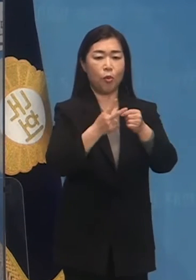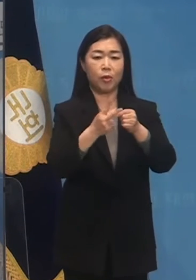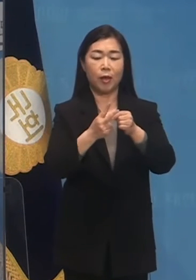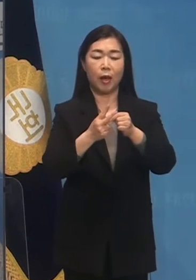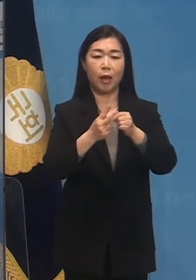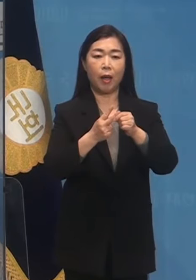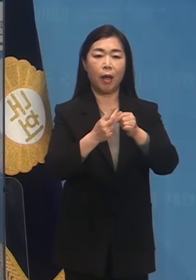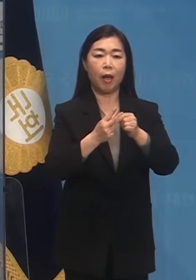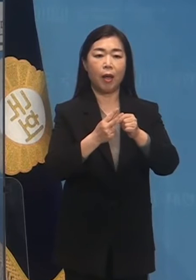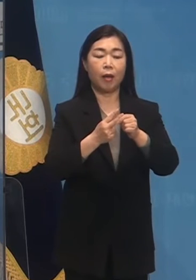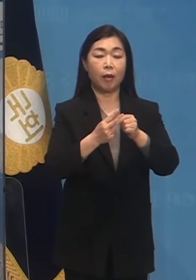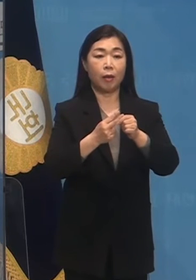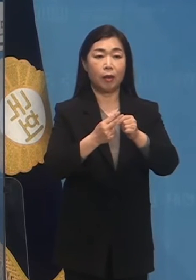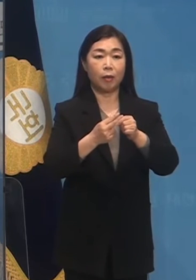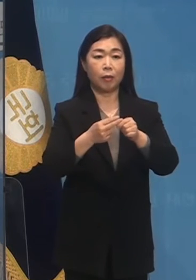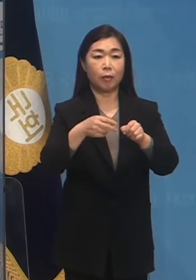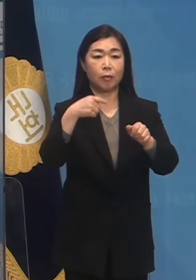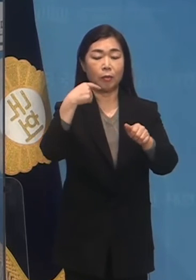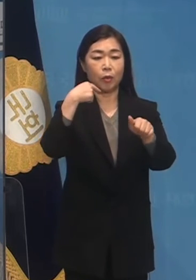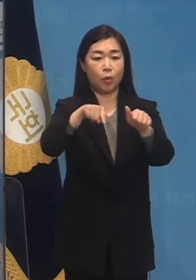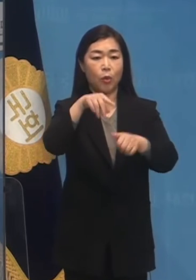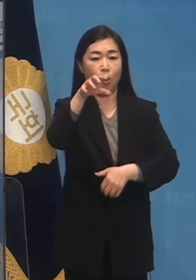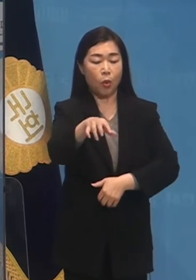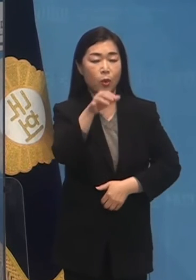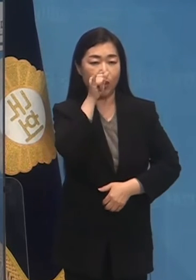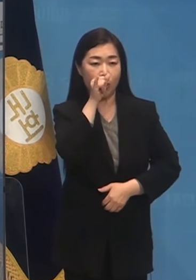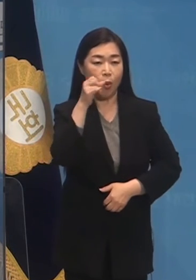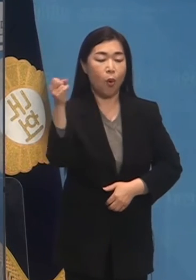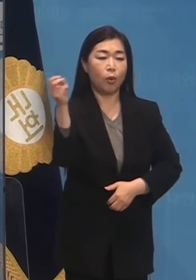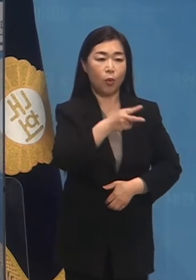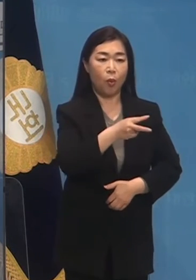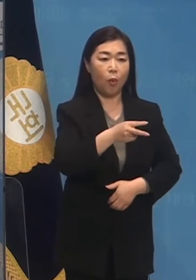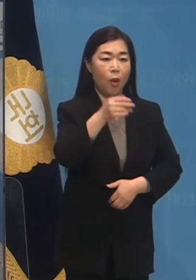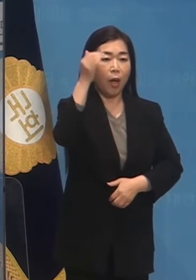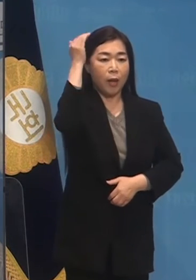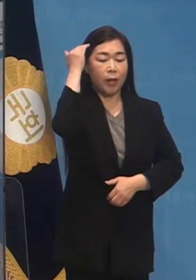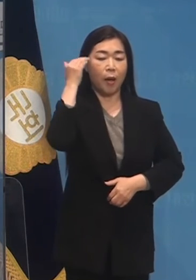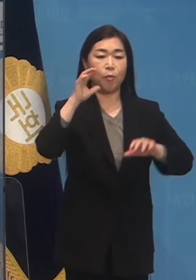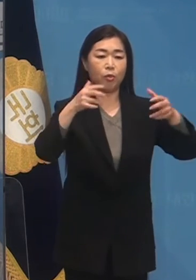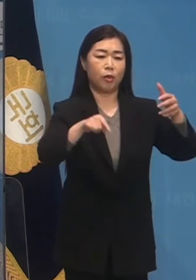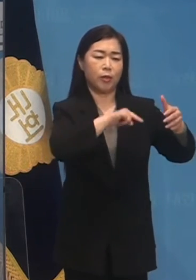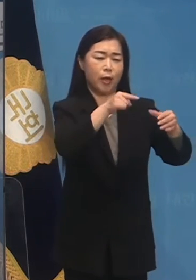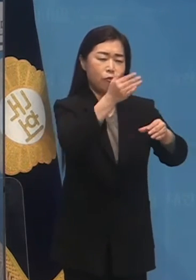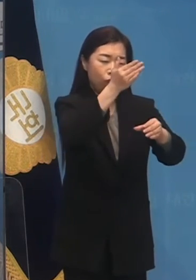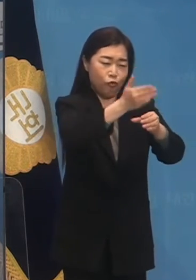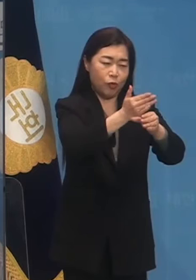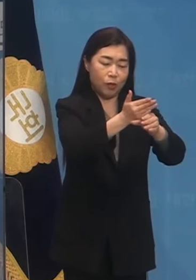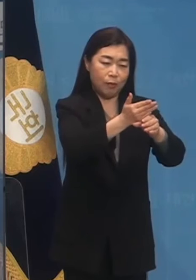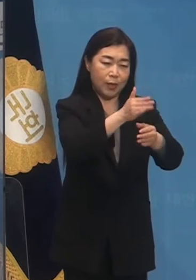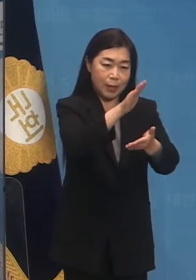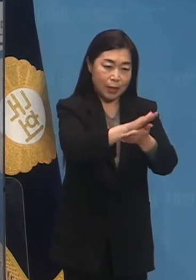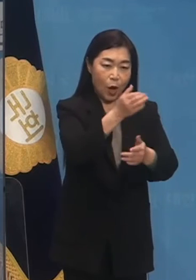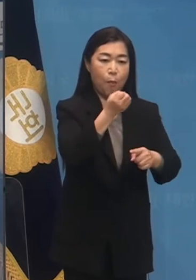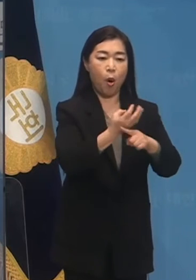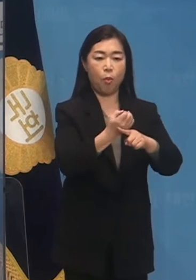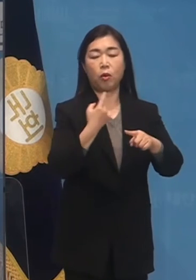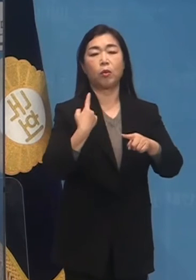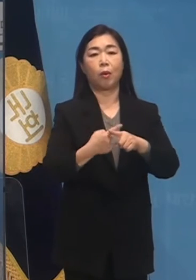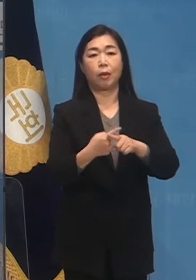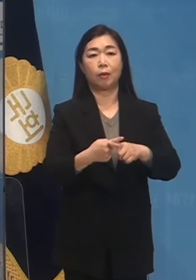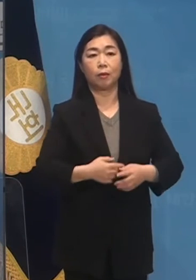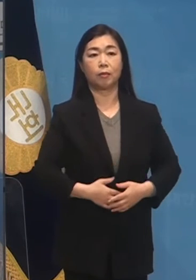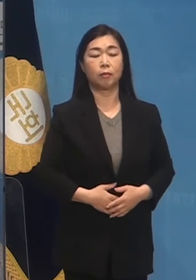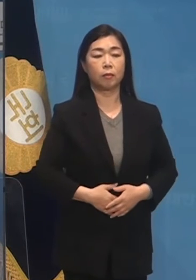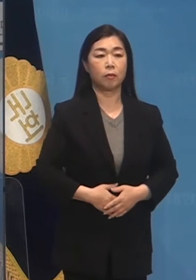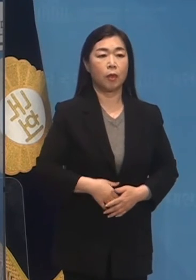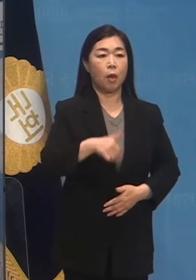제2캠퍼스가 모여있고 대한민국 R&D의 용광로가 펄펄 끓고 있습니다. 광교에는 세계